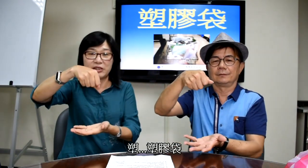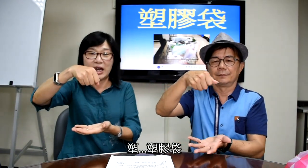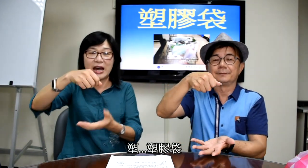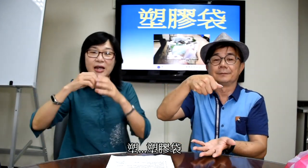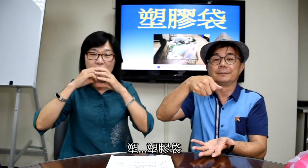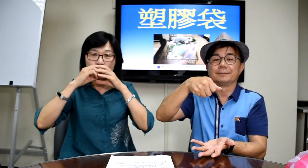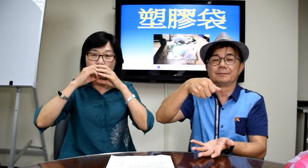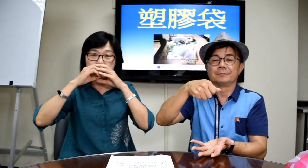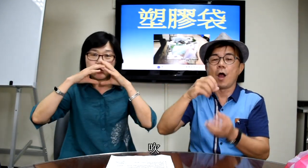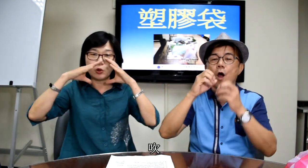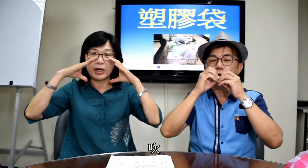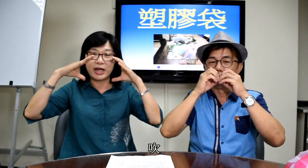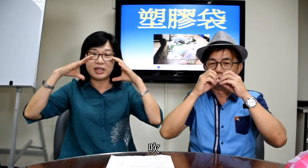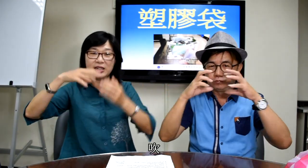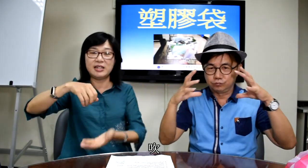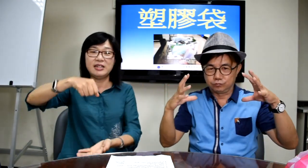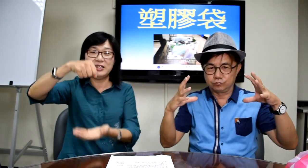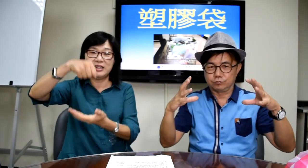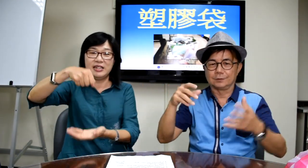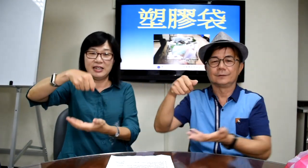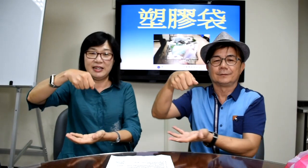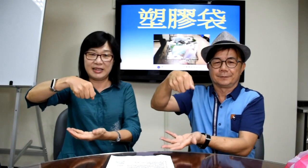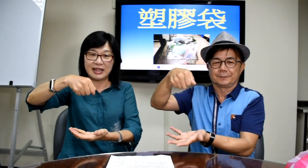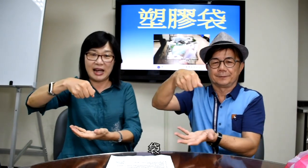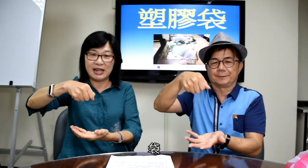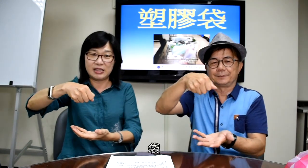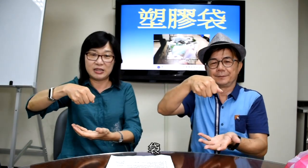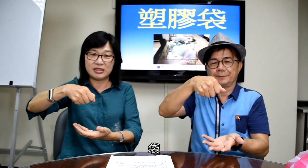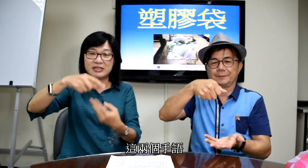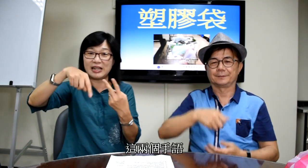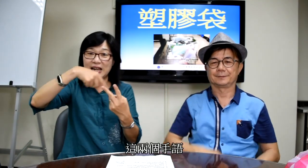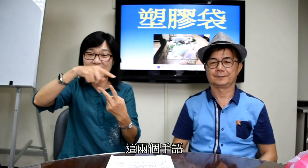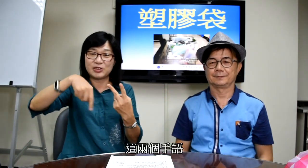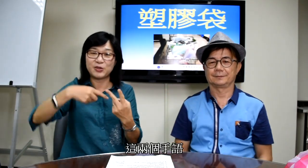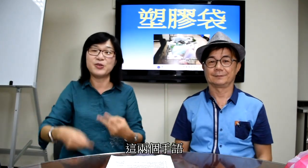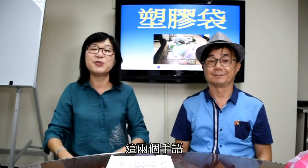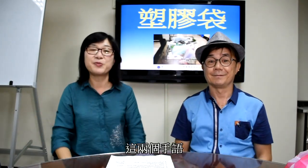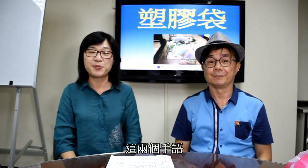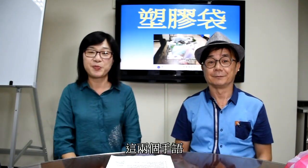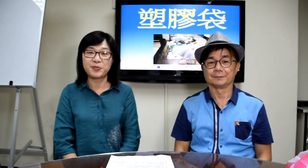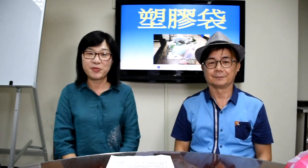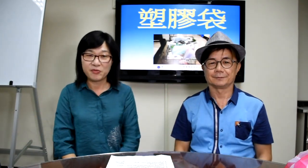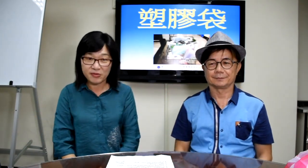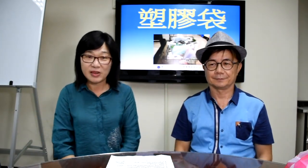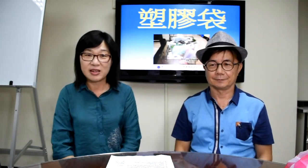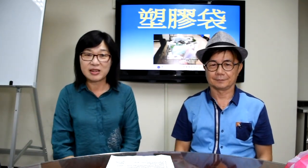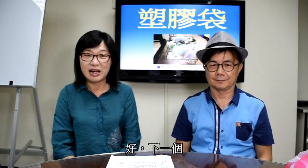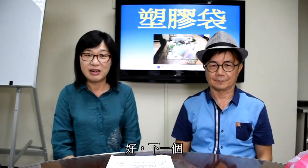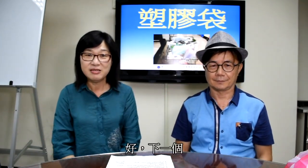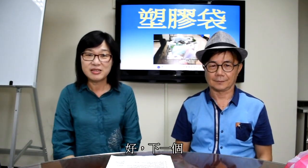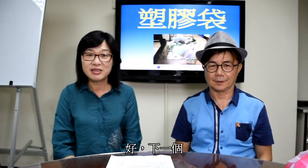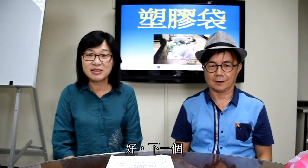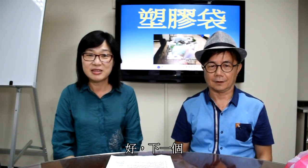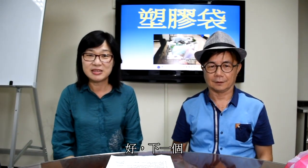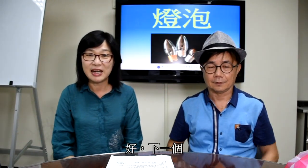塑胶袋，吹袋。这两个手语，好，下一